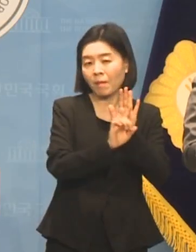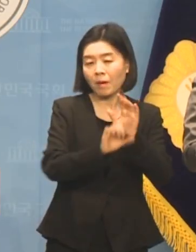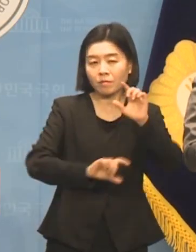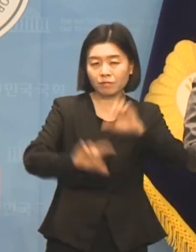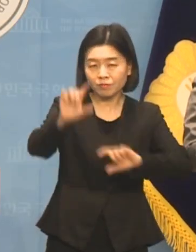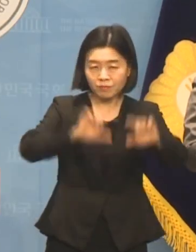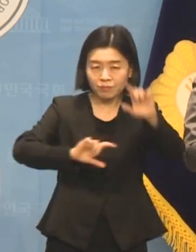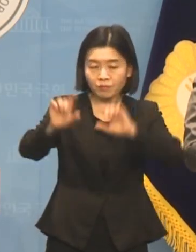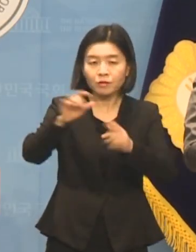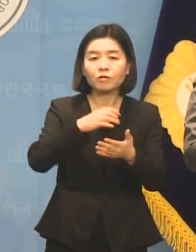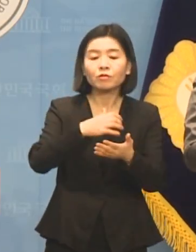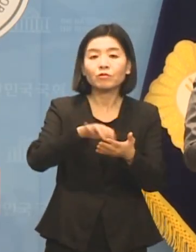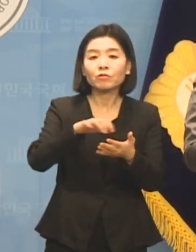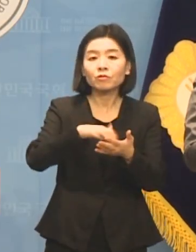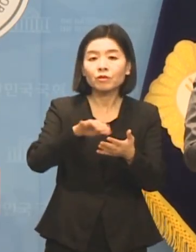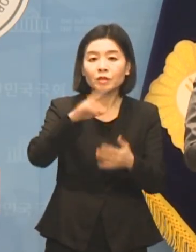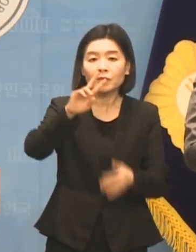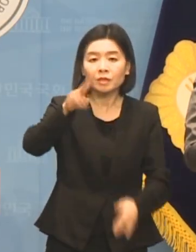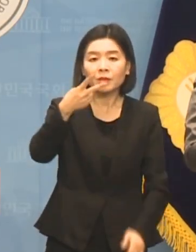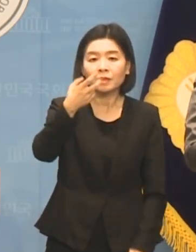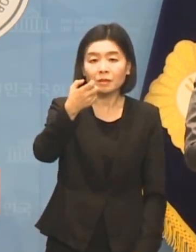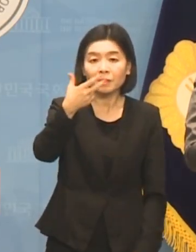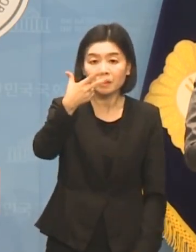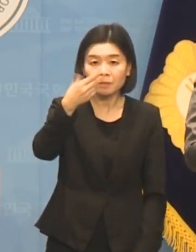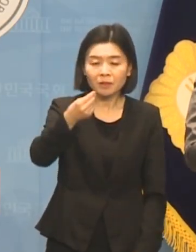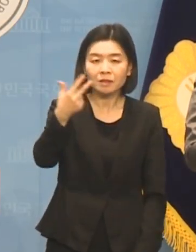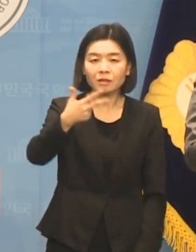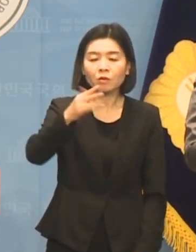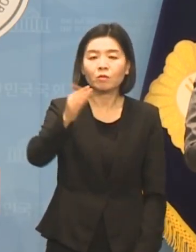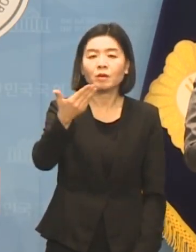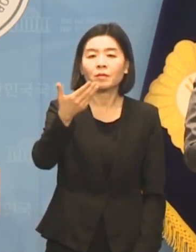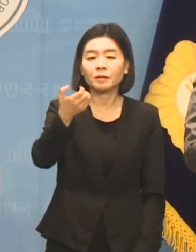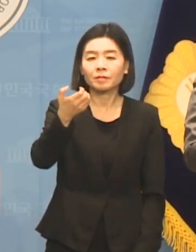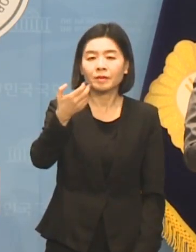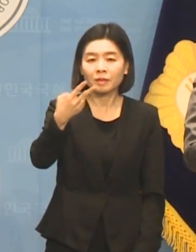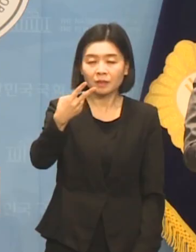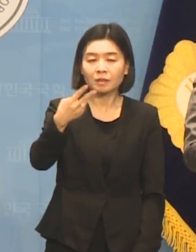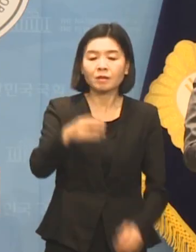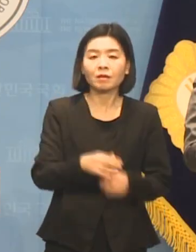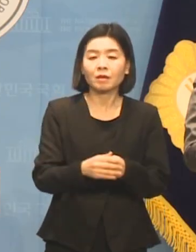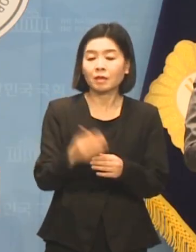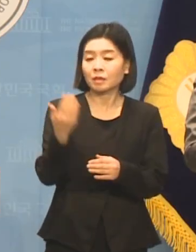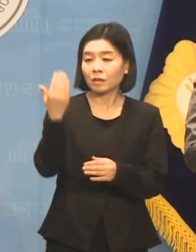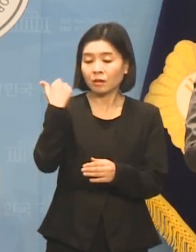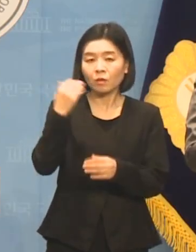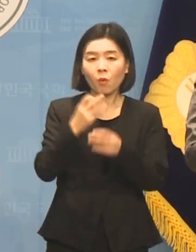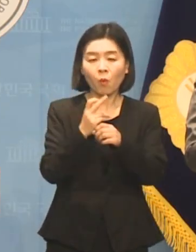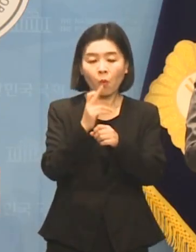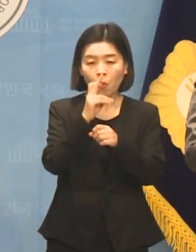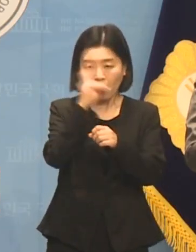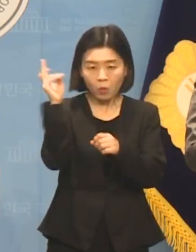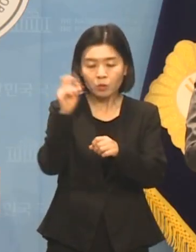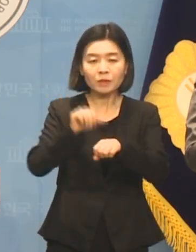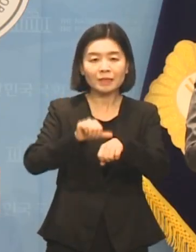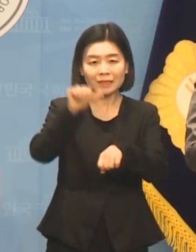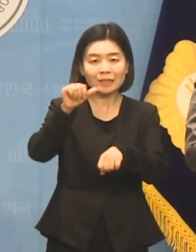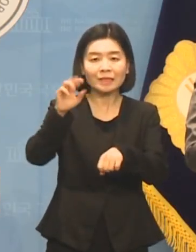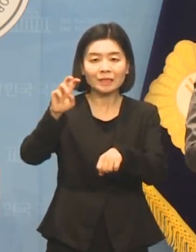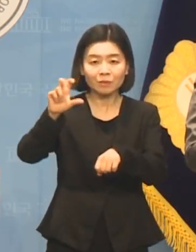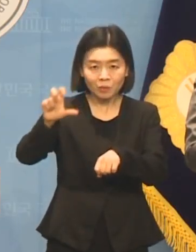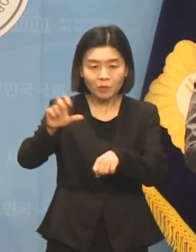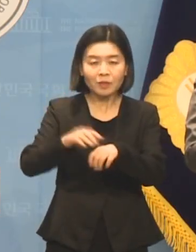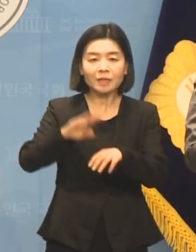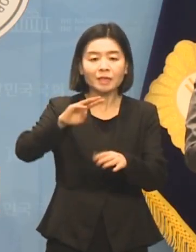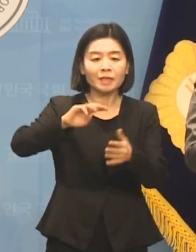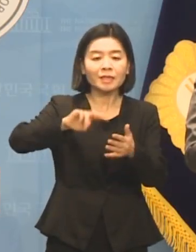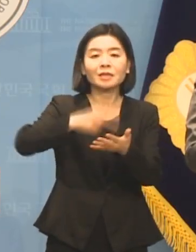수는 277만 7,983개로 전날 오후 5시 25분